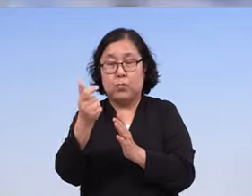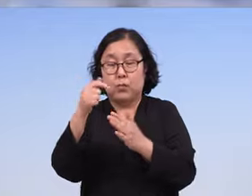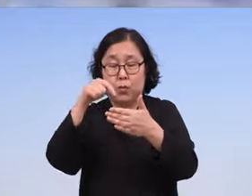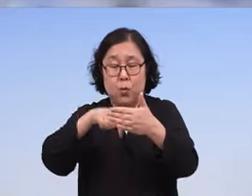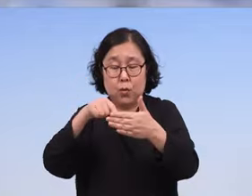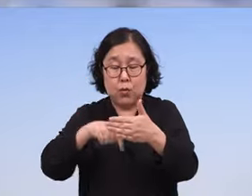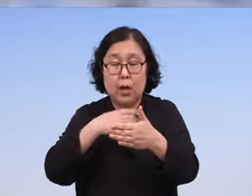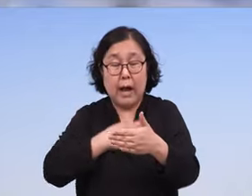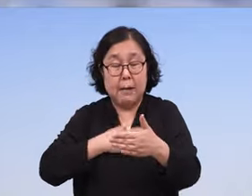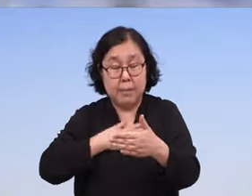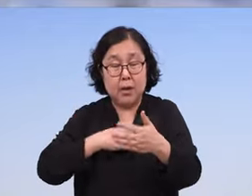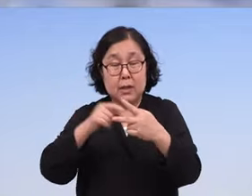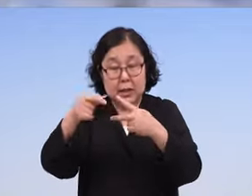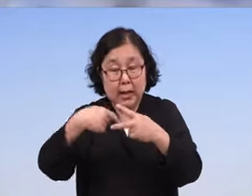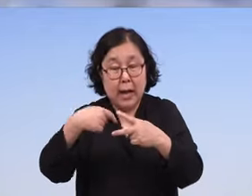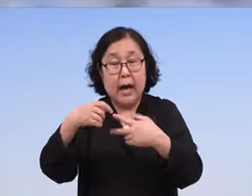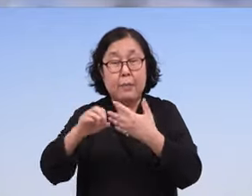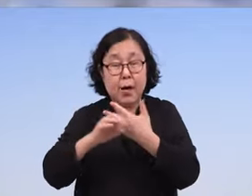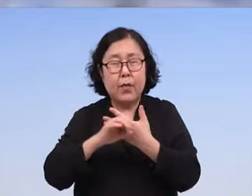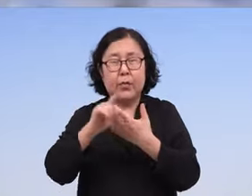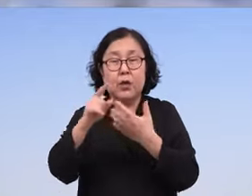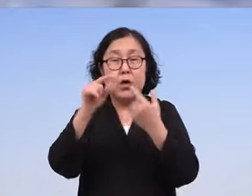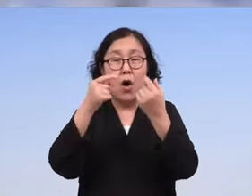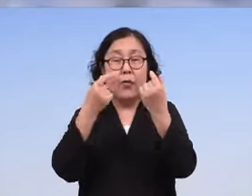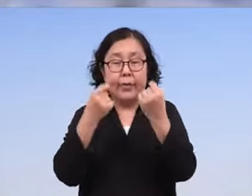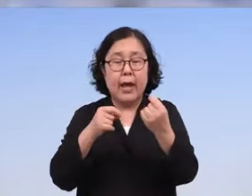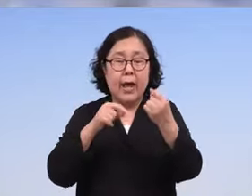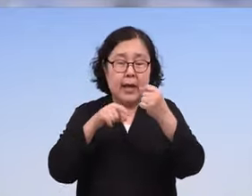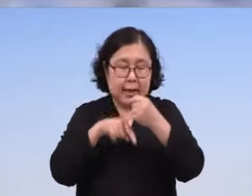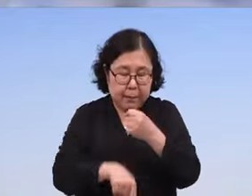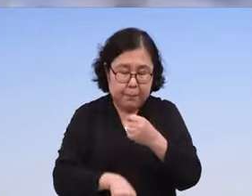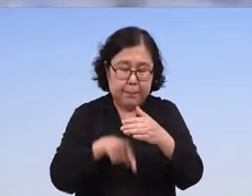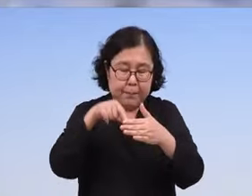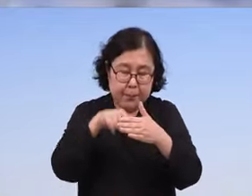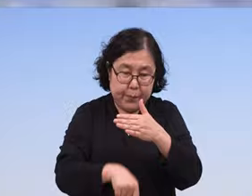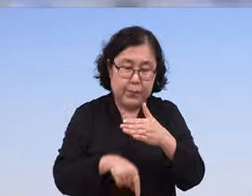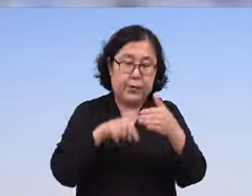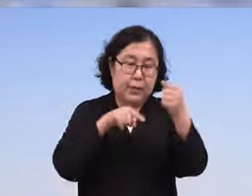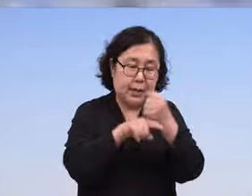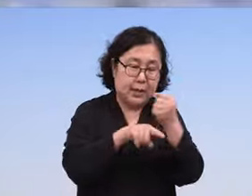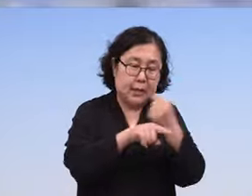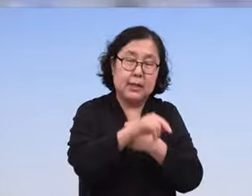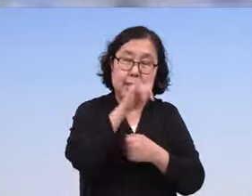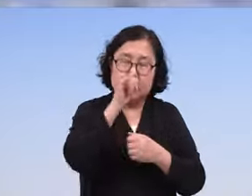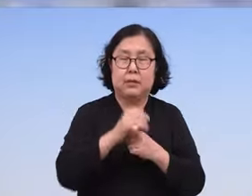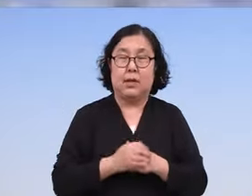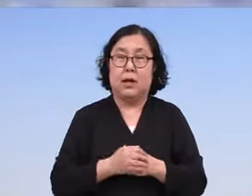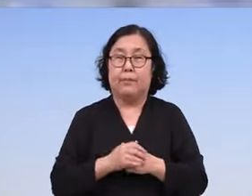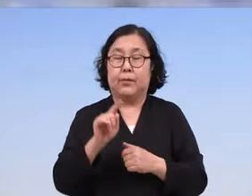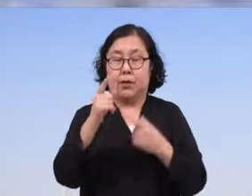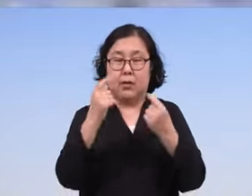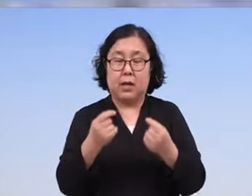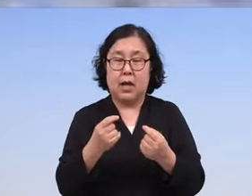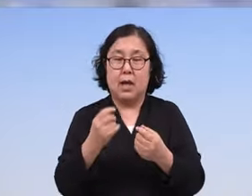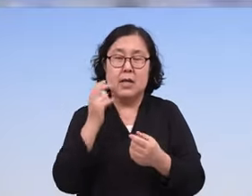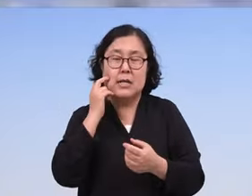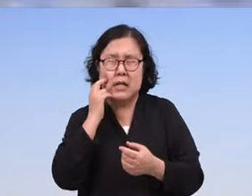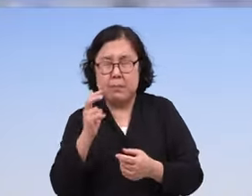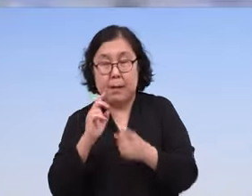조그마한 내용을 알고 보면은 그렇게 깊은 뜻이 있는데 이 그렇게 심한